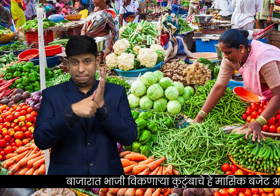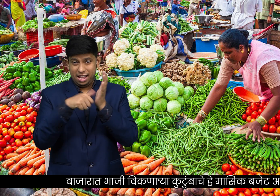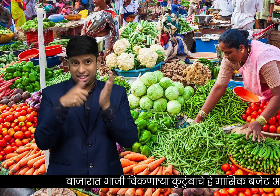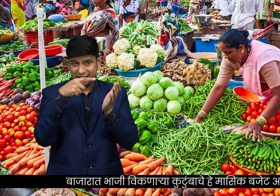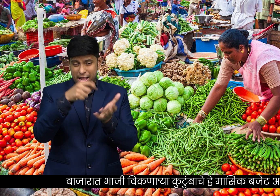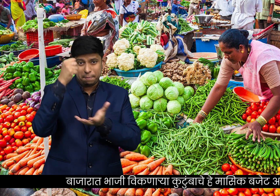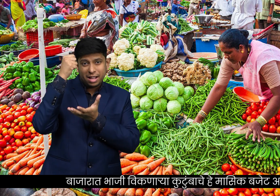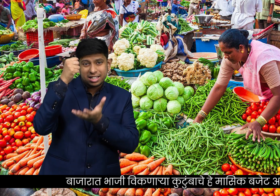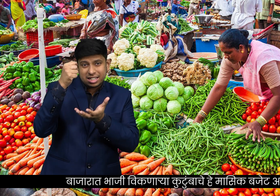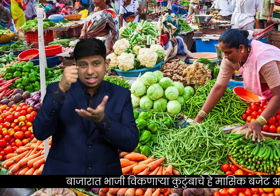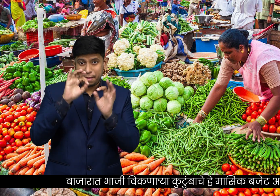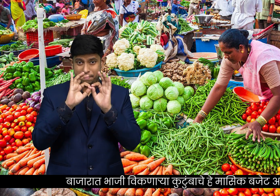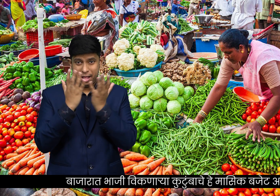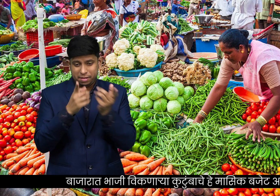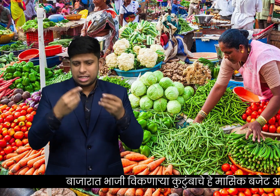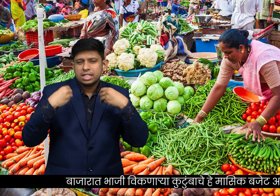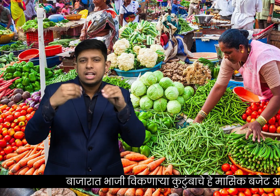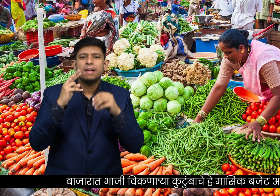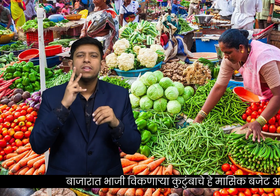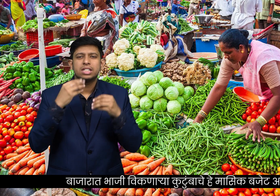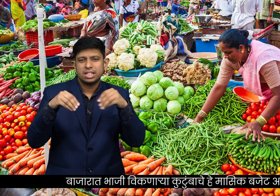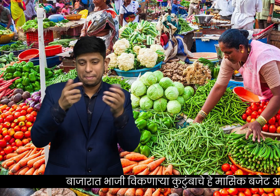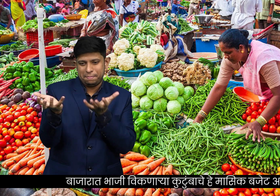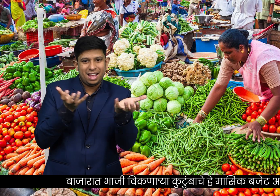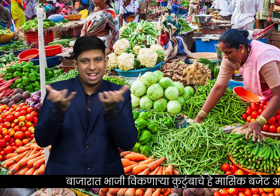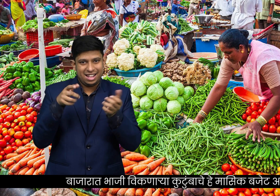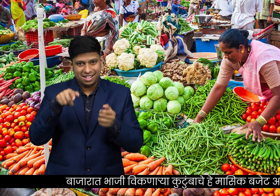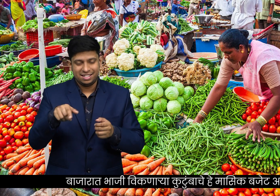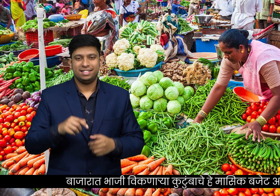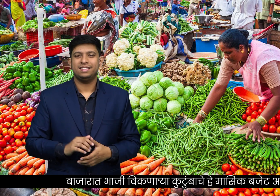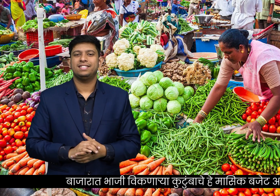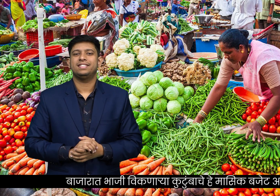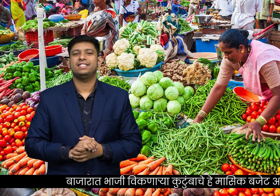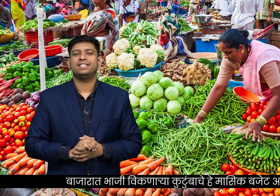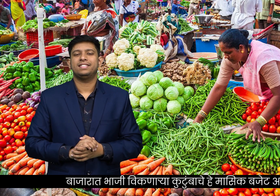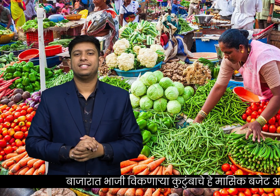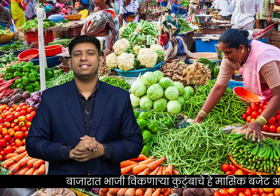बाजारात भाजी विकणाऱ्या कुटुंबाचे हे मासिक बजेट असते.